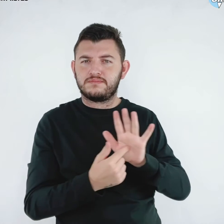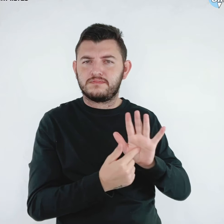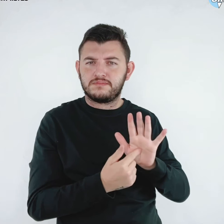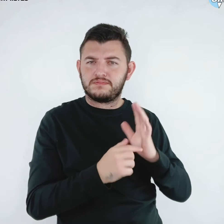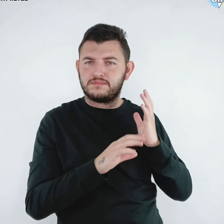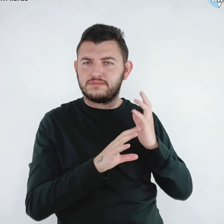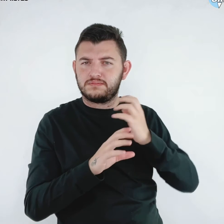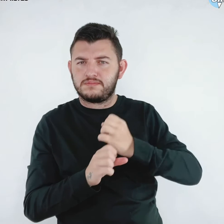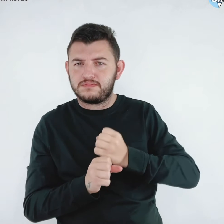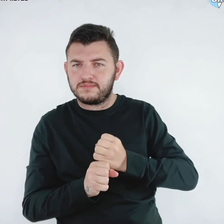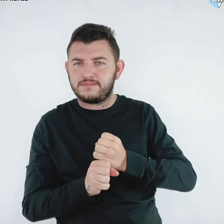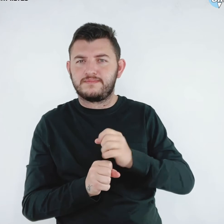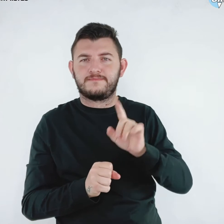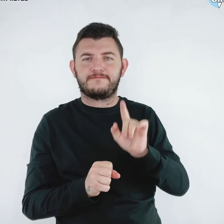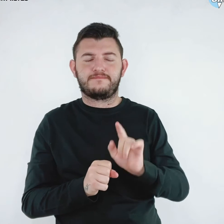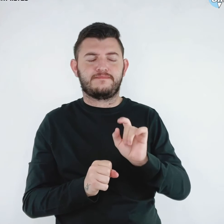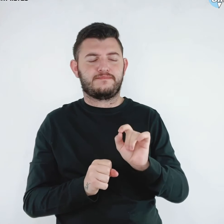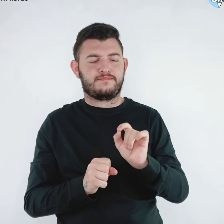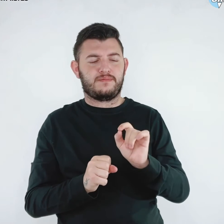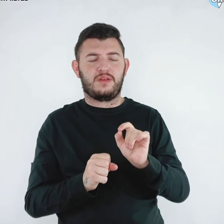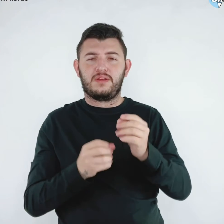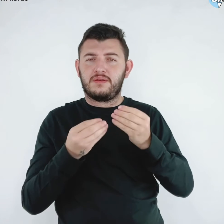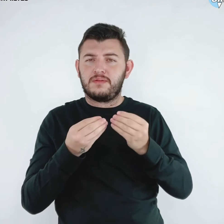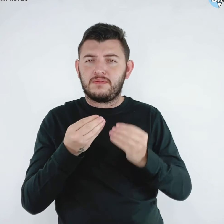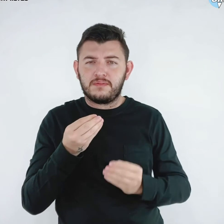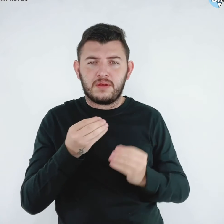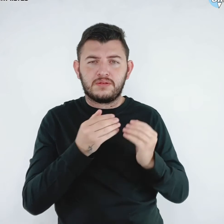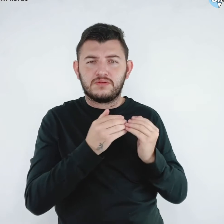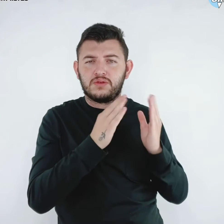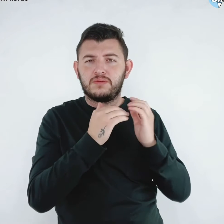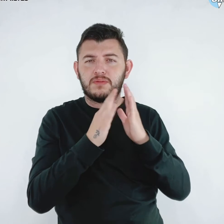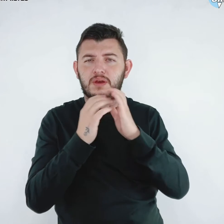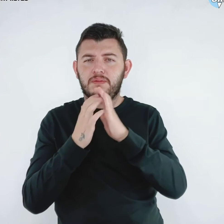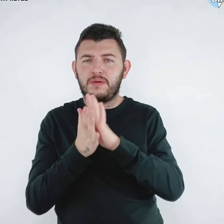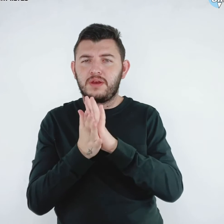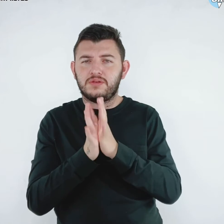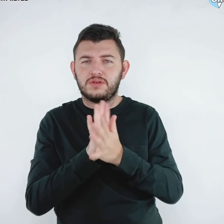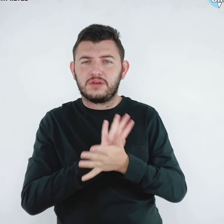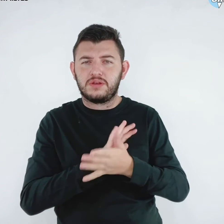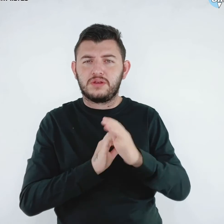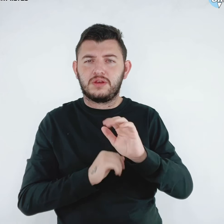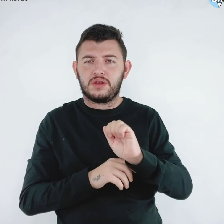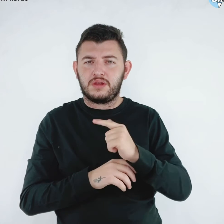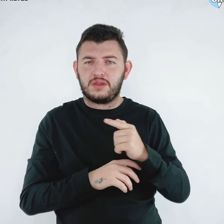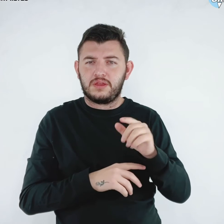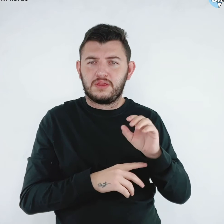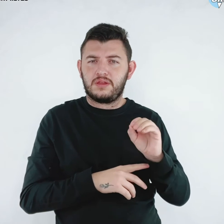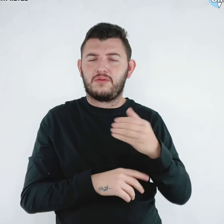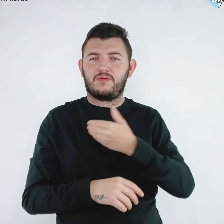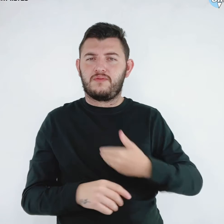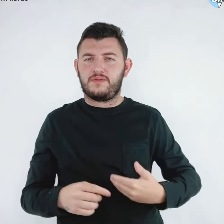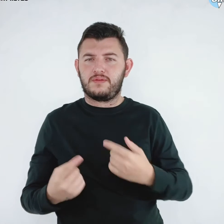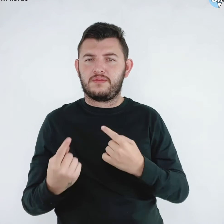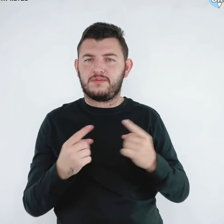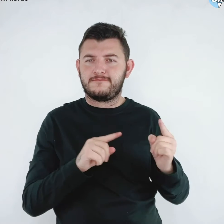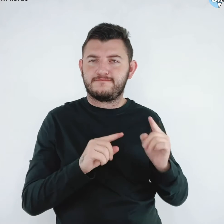balanço quantitativo do grau de destruição decorrente de diversas ações